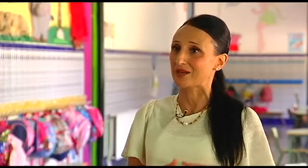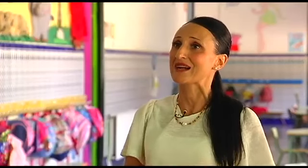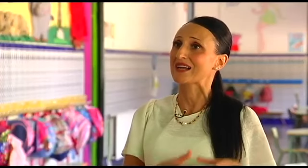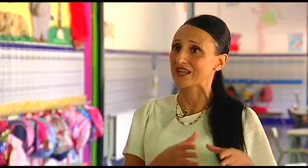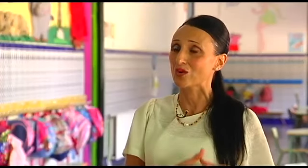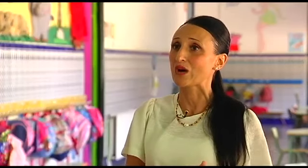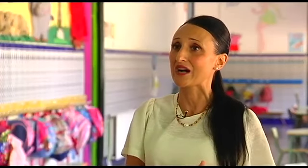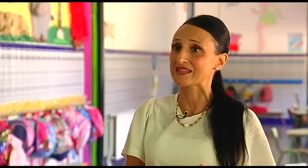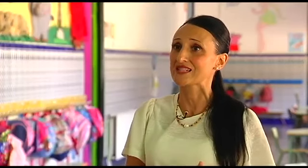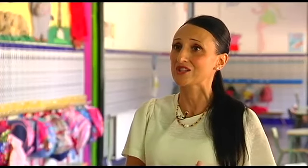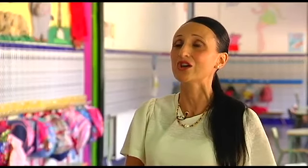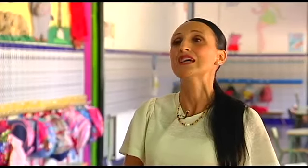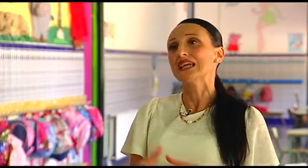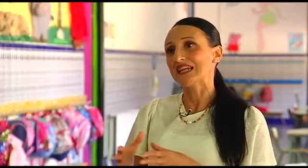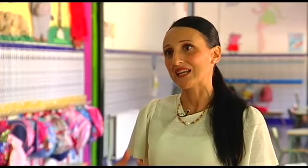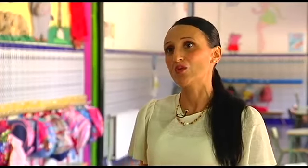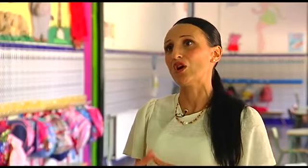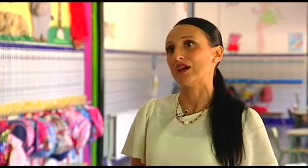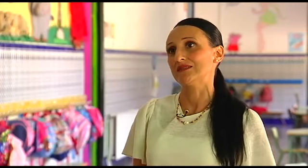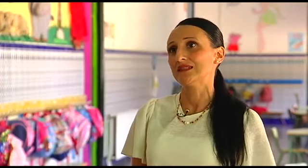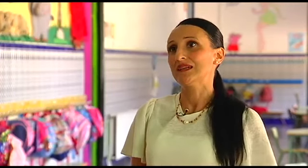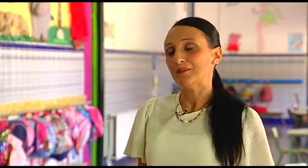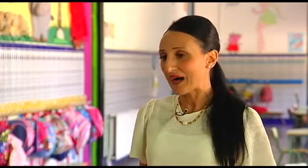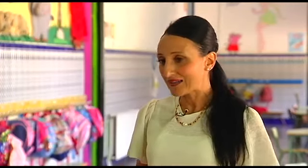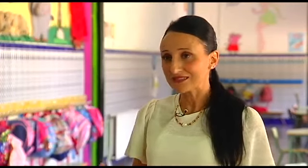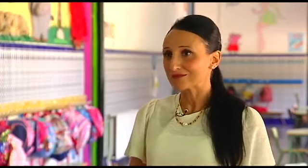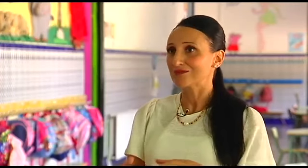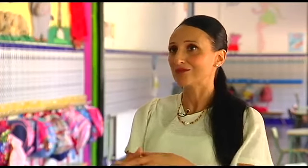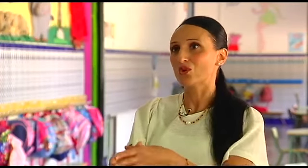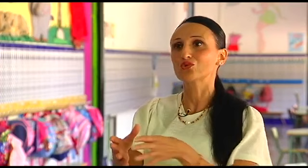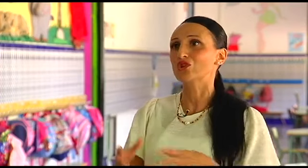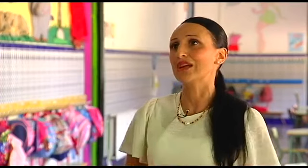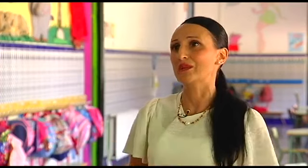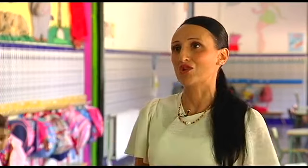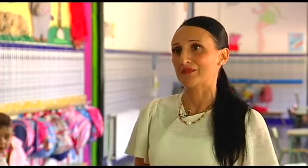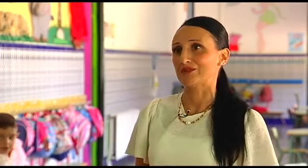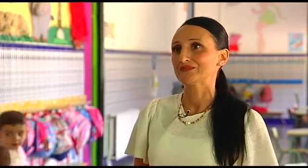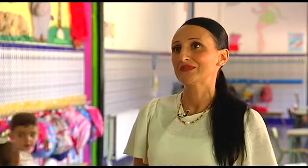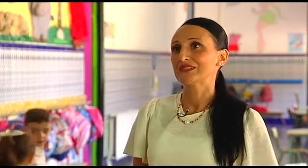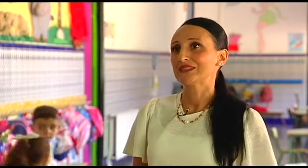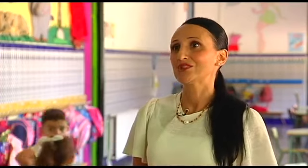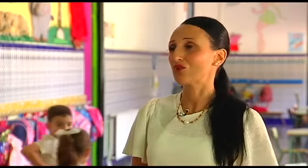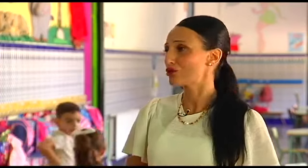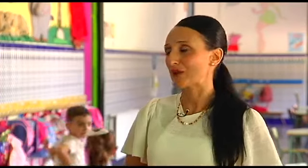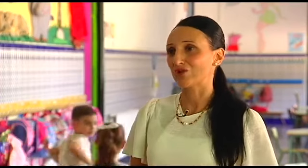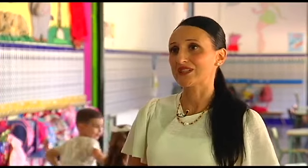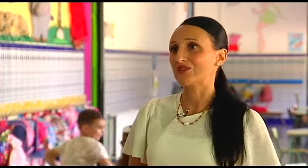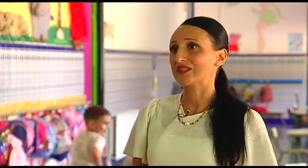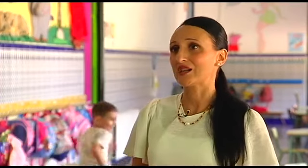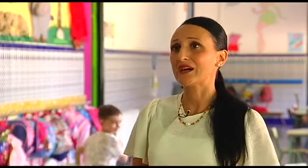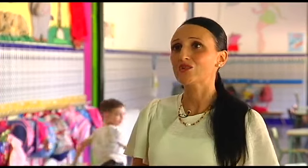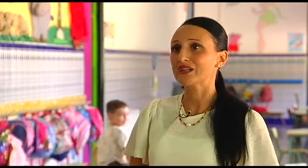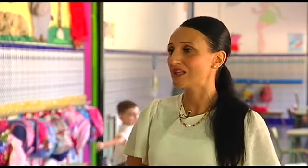trabaja la lengua de signos y la lengua oral. Van juntos en el mismo camino. Yo súper contenta con el trabajo y